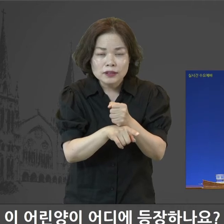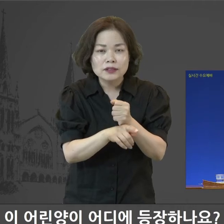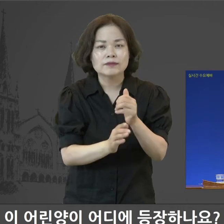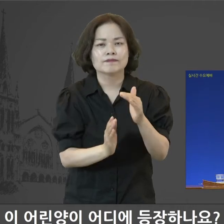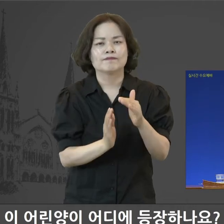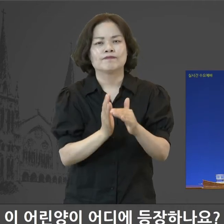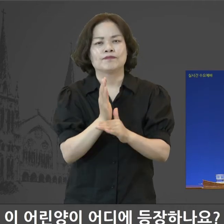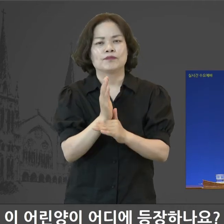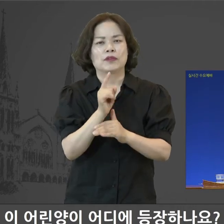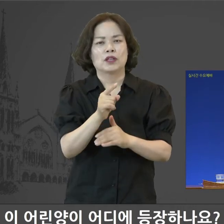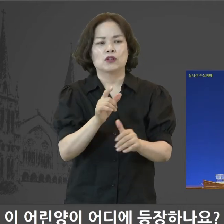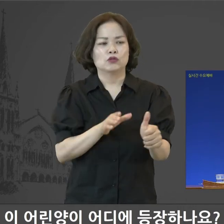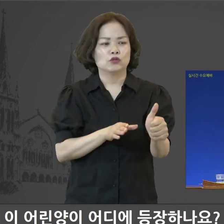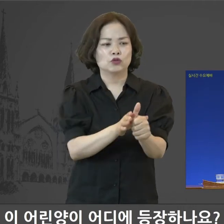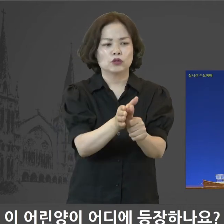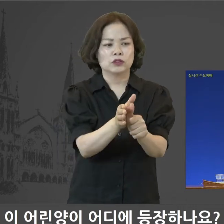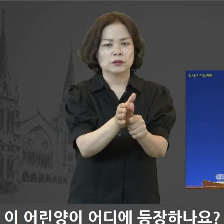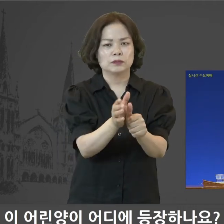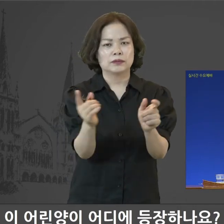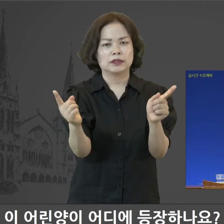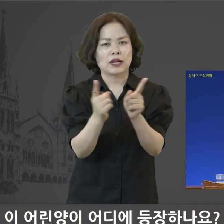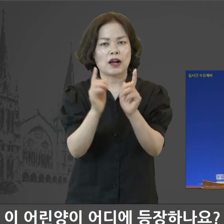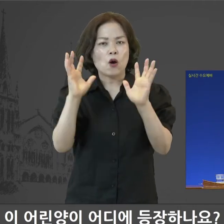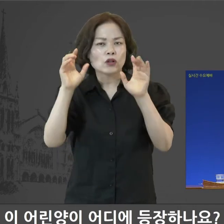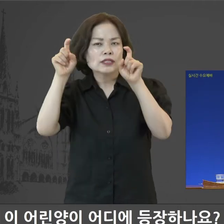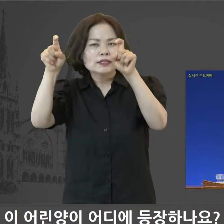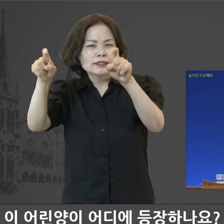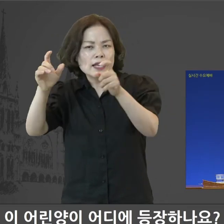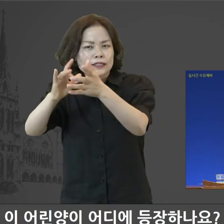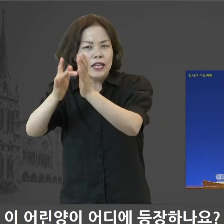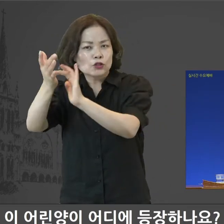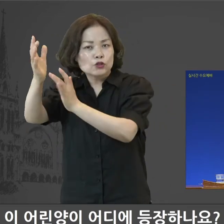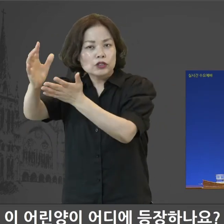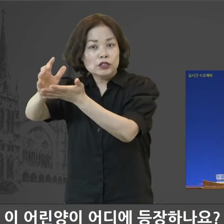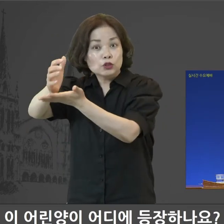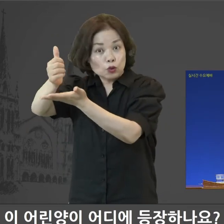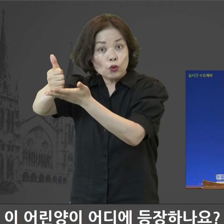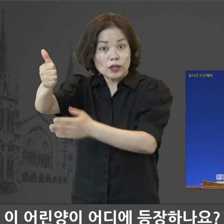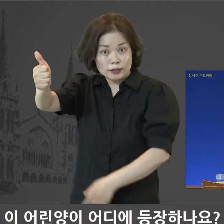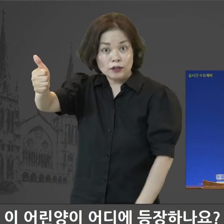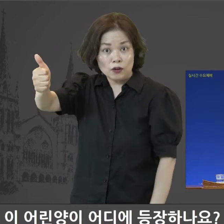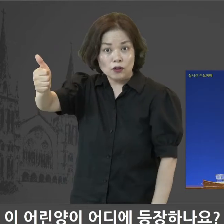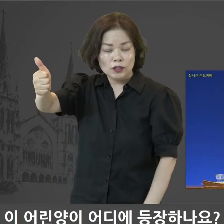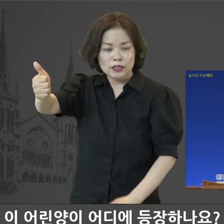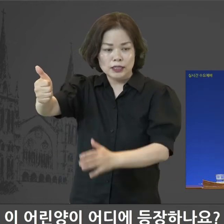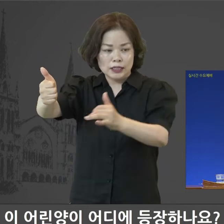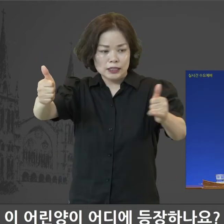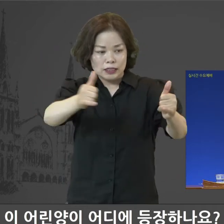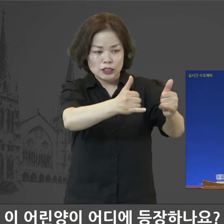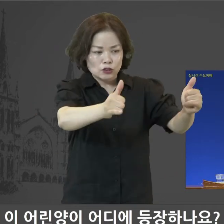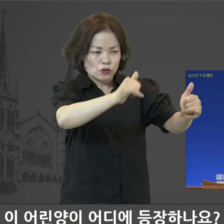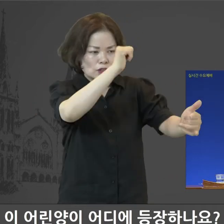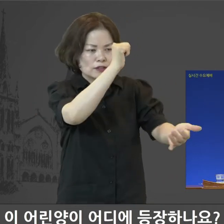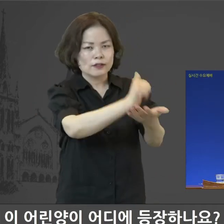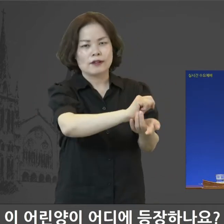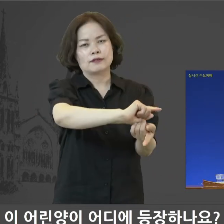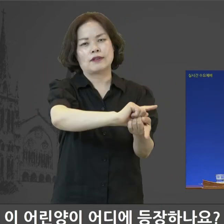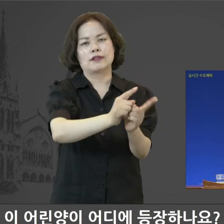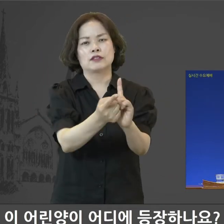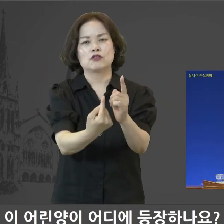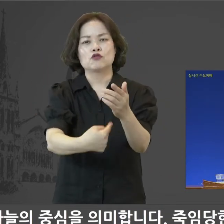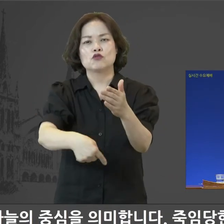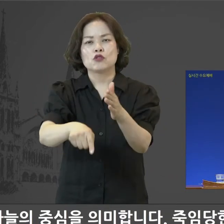넘어서요, 이 죽임당한 어린 양이 곧 예수 그리스도께서 인류의 죄를 대신하시기